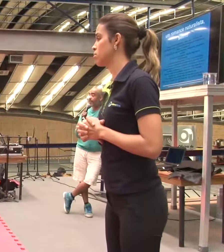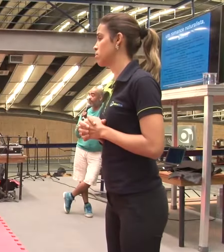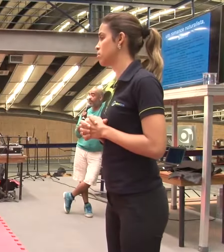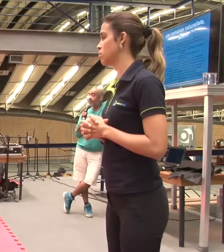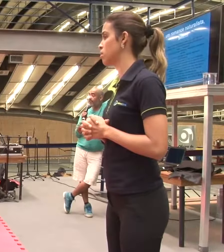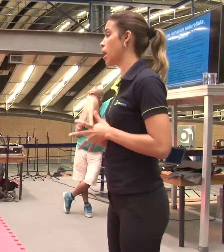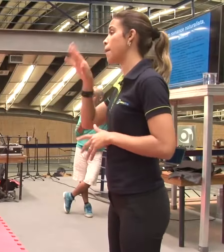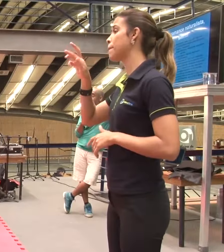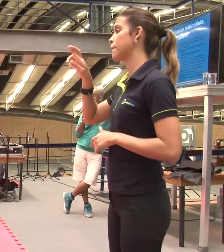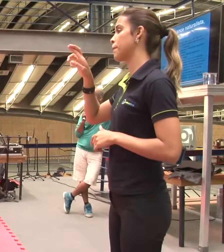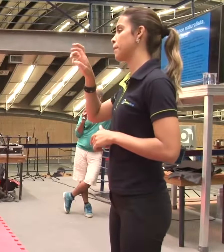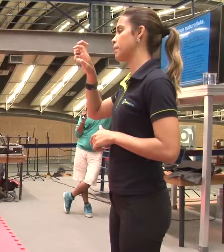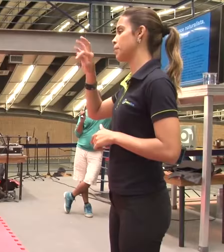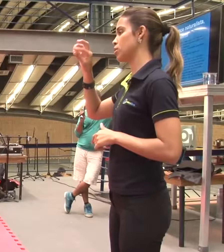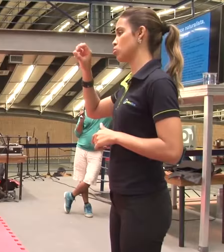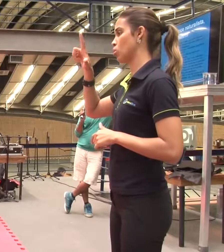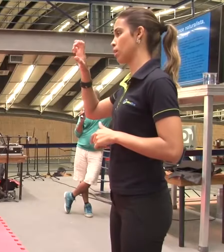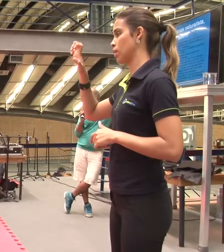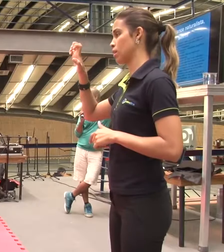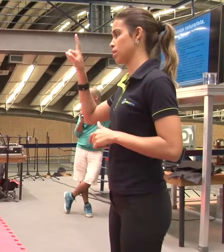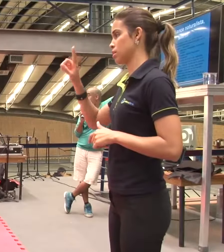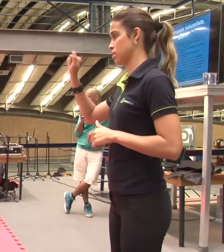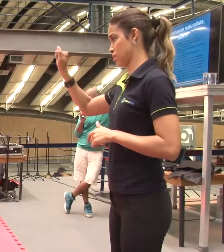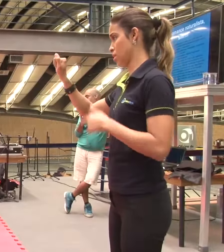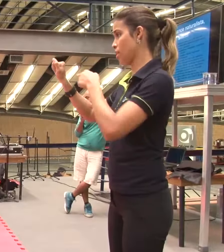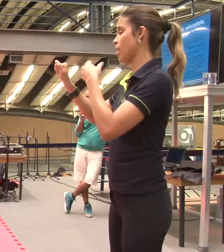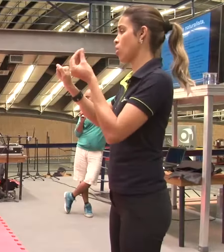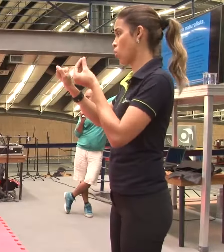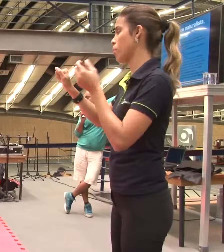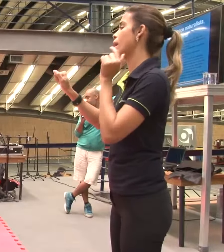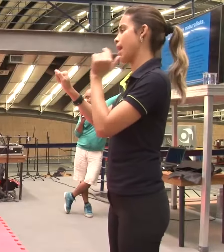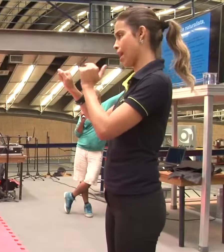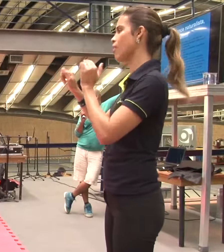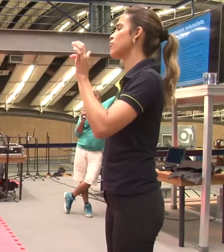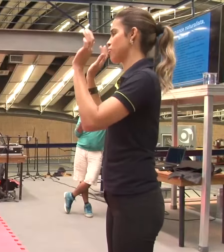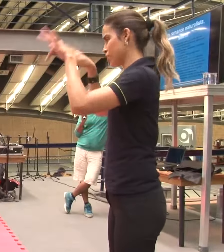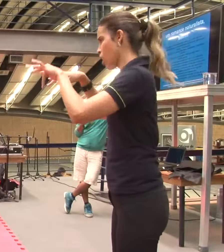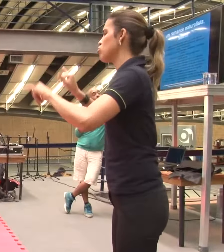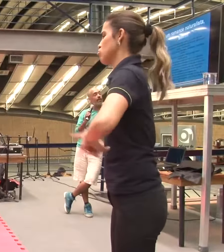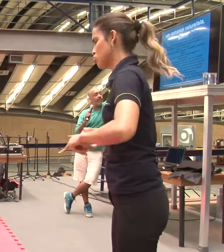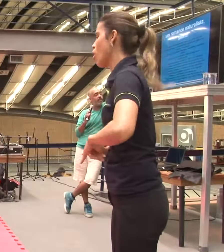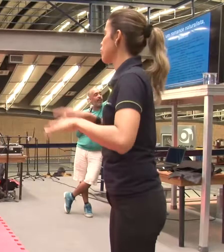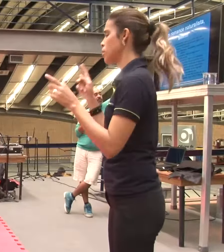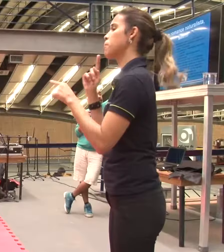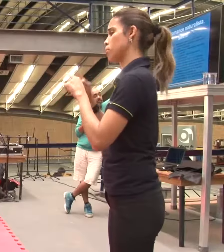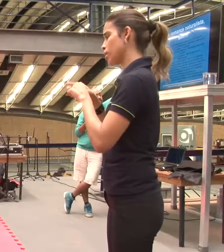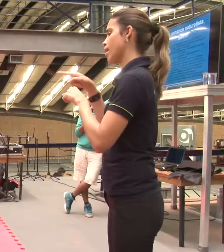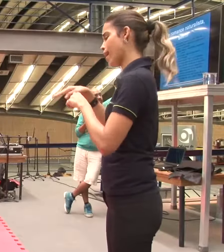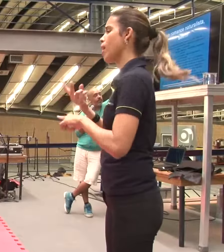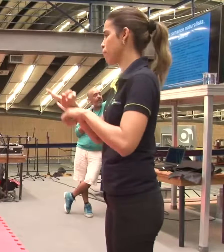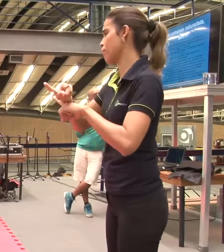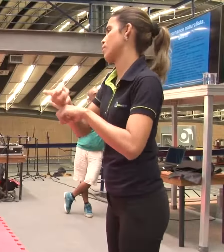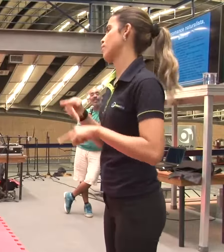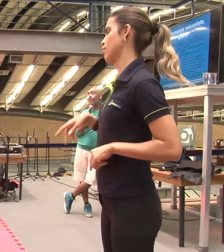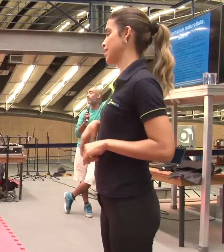E Bertoleza? Eu acho que Bertoleza tem interesse. Se fosse um pouquinho mais esperto, um bocadinho